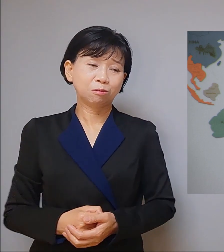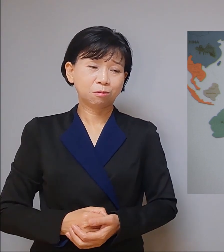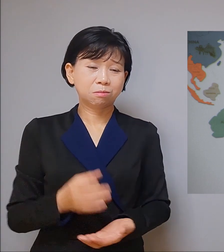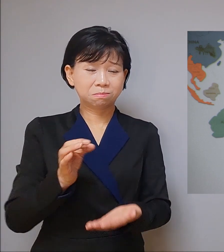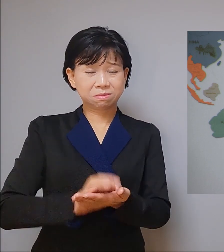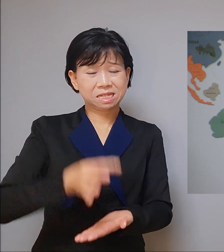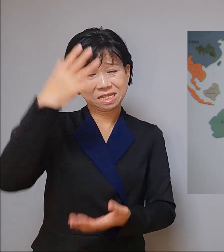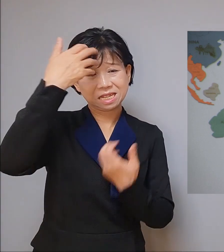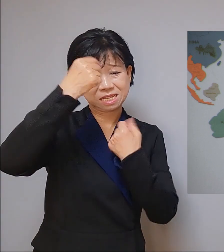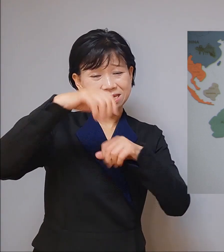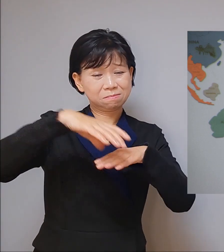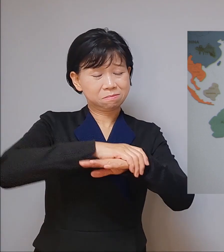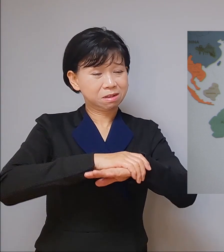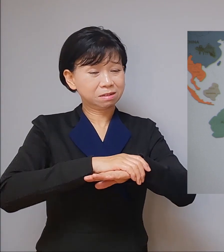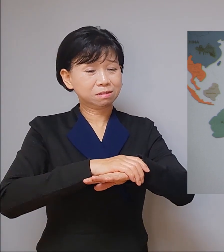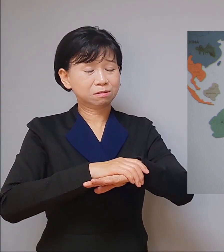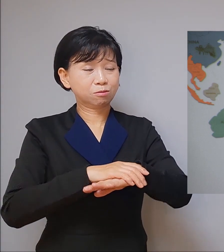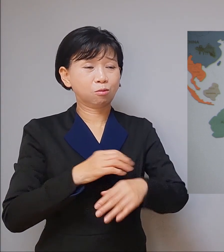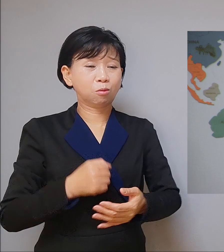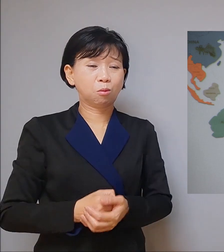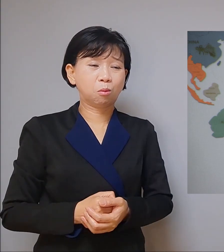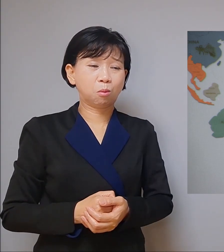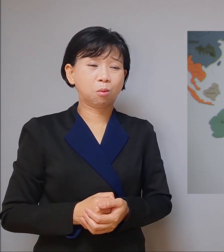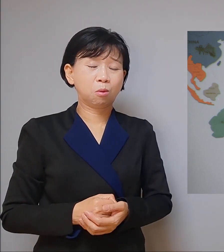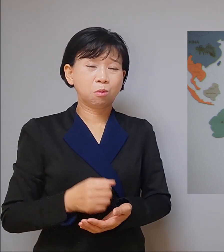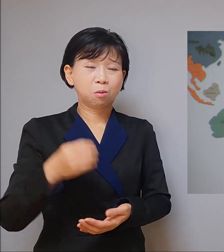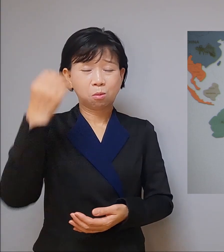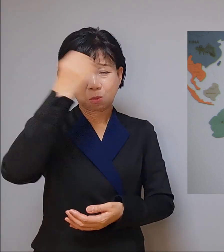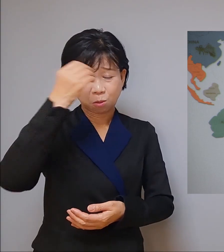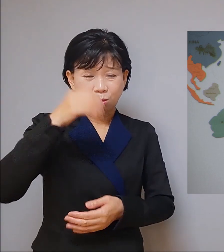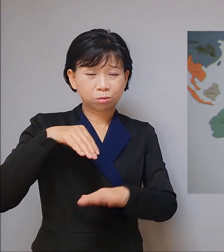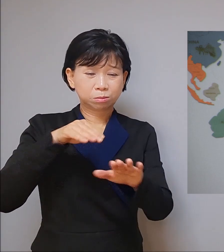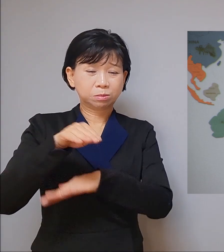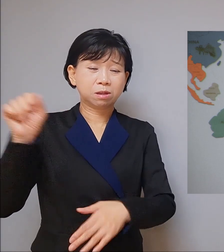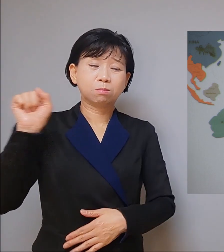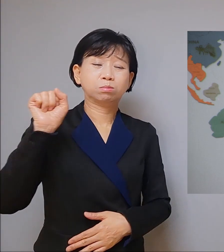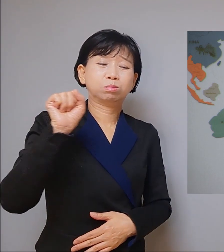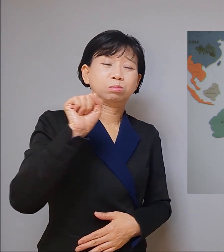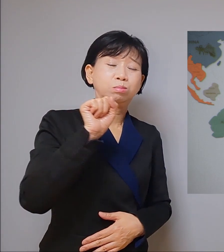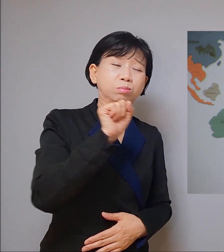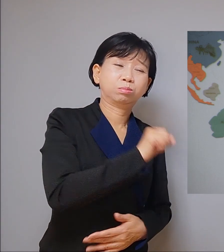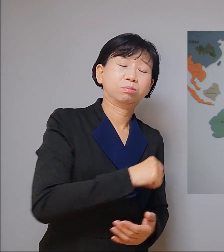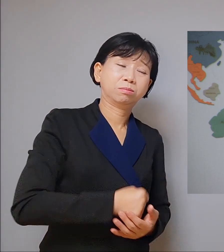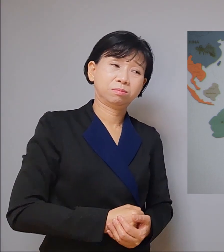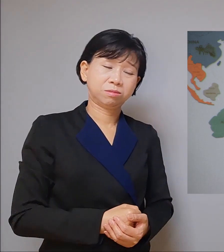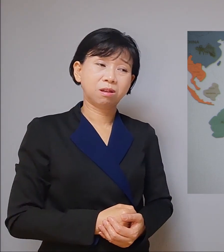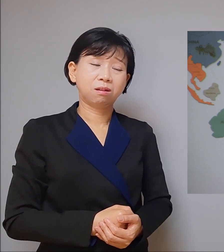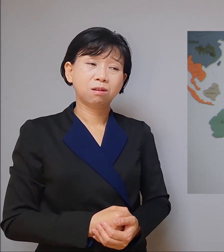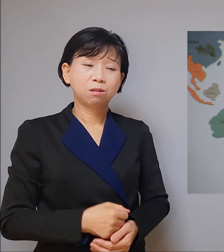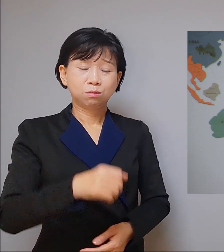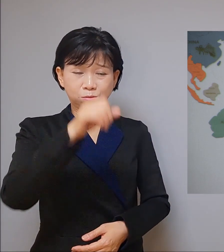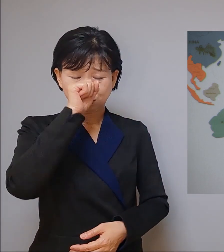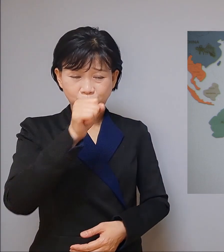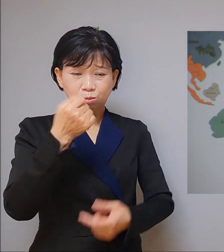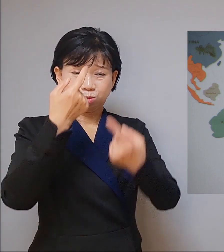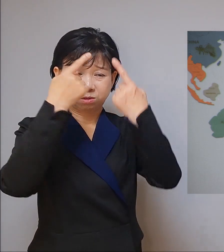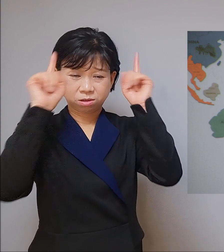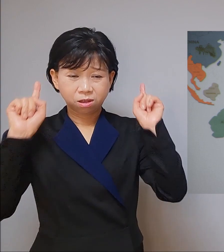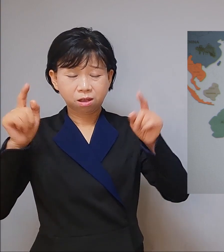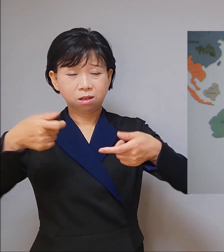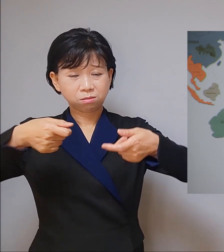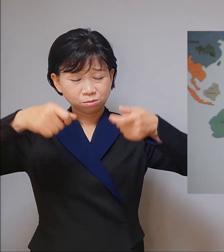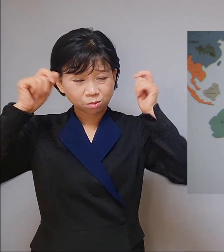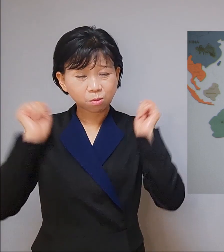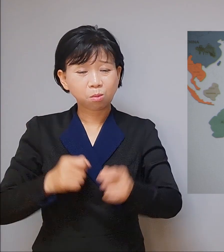신발을 신고 고급 외제차를 운전합니다. 인류대학에 가기 위해 또한 졸업하고 대기업에 들어가기